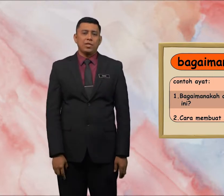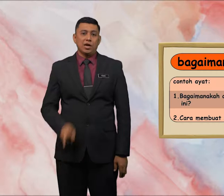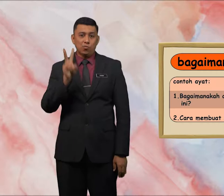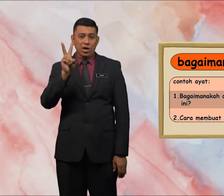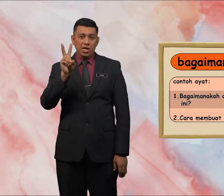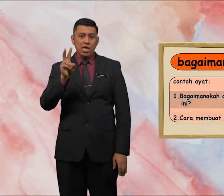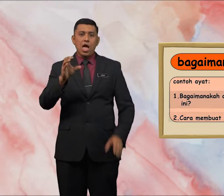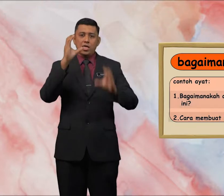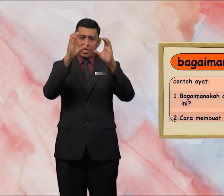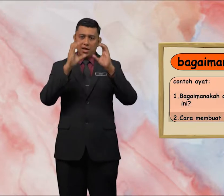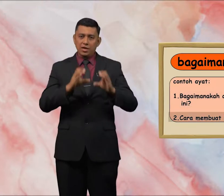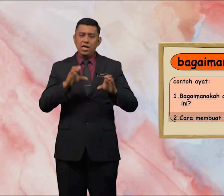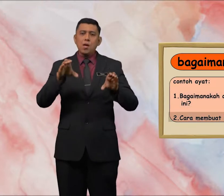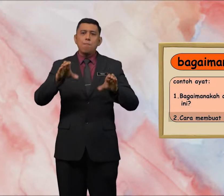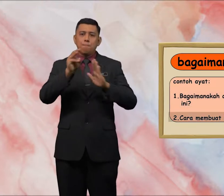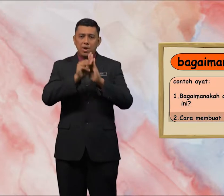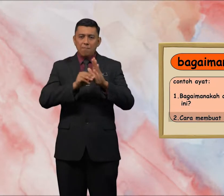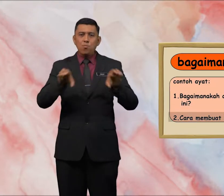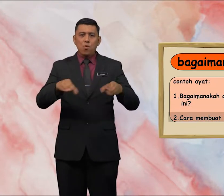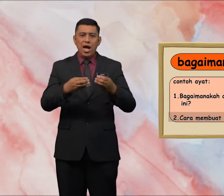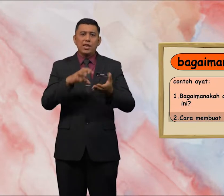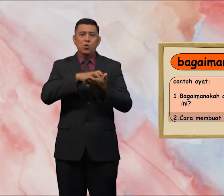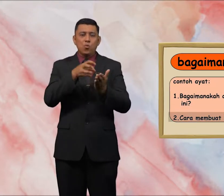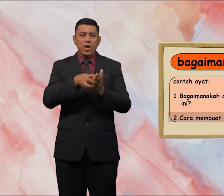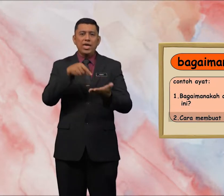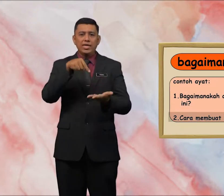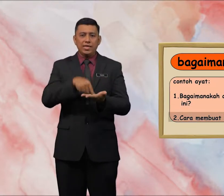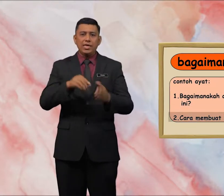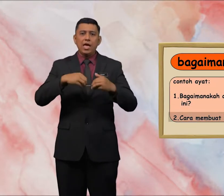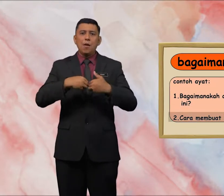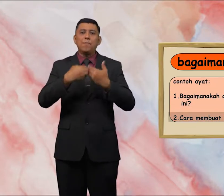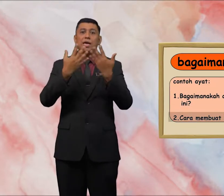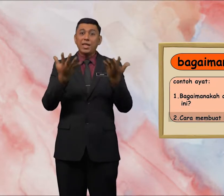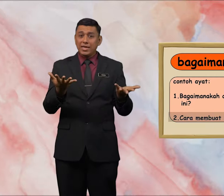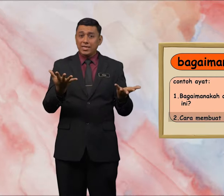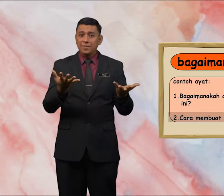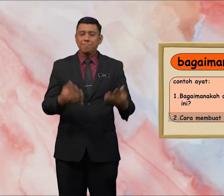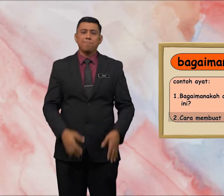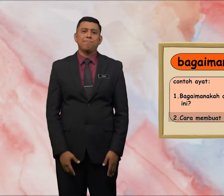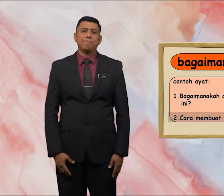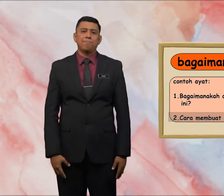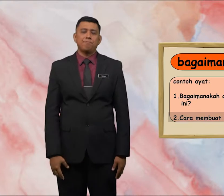Yang kedua, cara membuat kuih ini bagaimana?